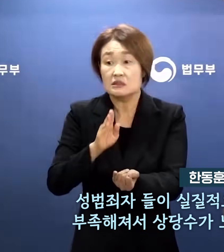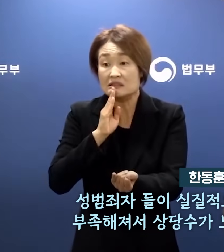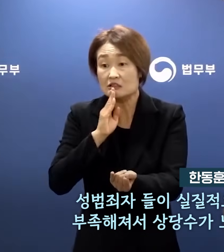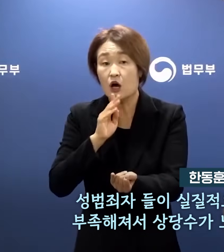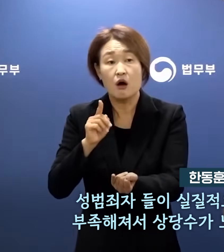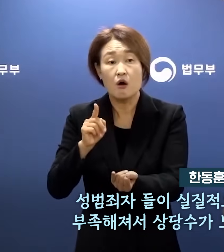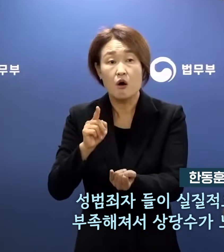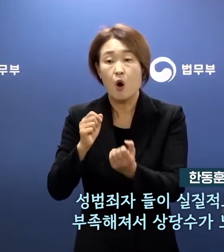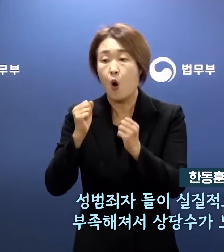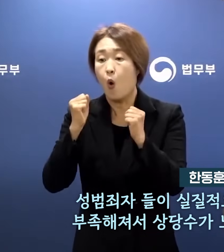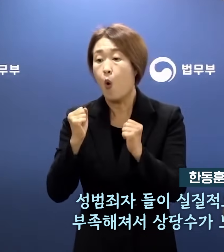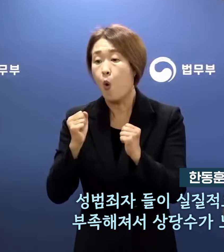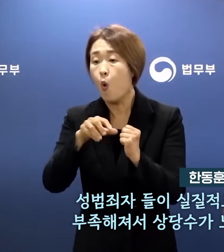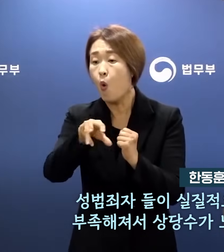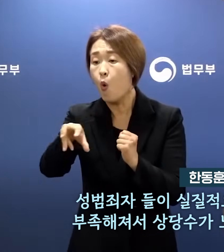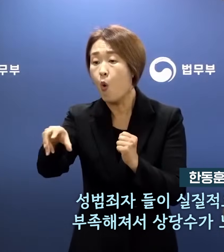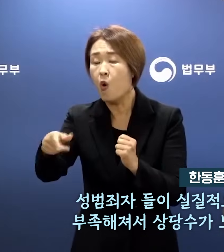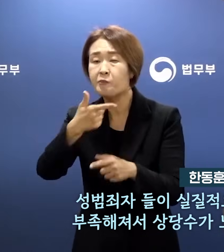지역이 부족해져서